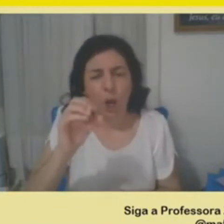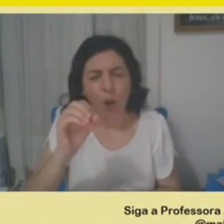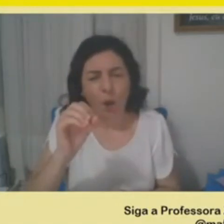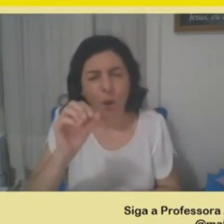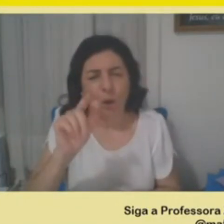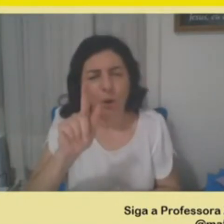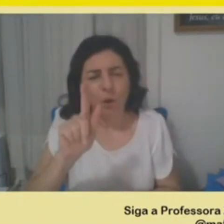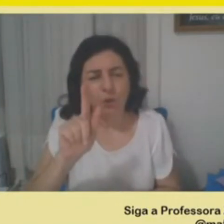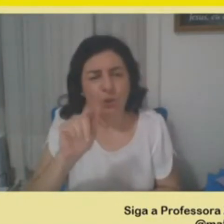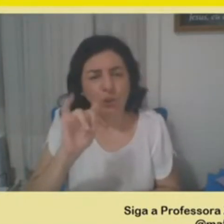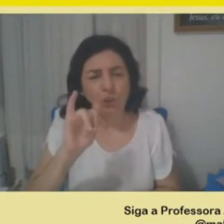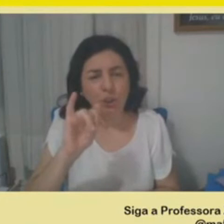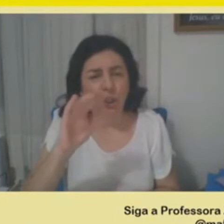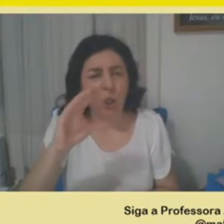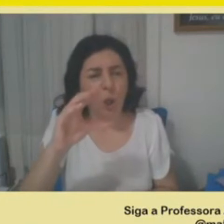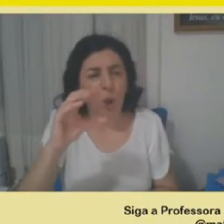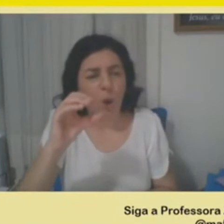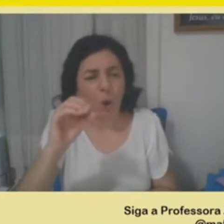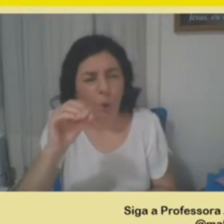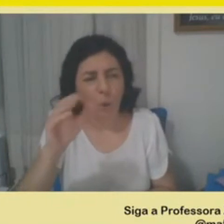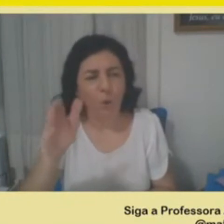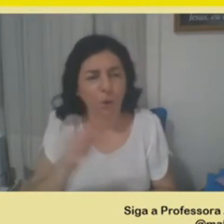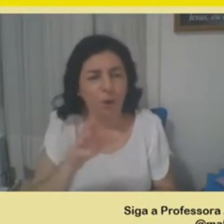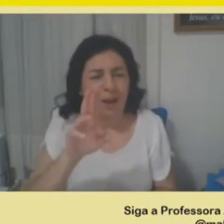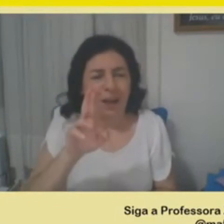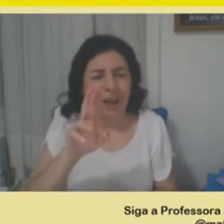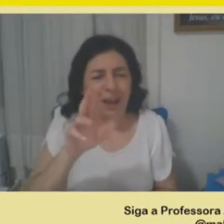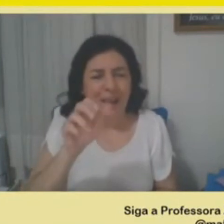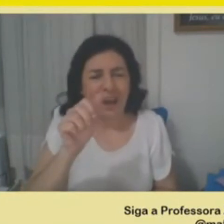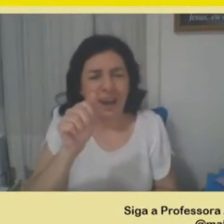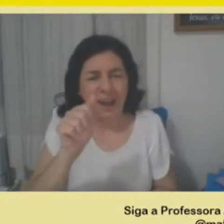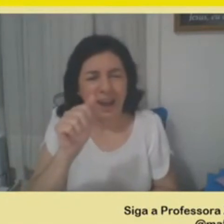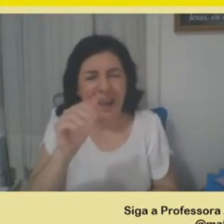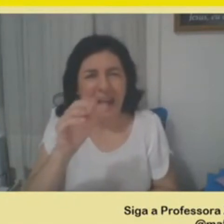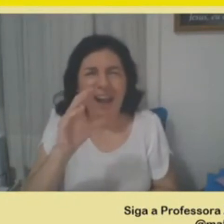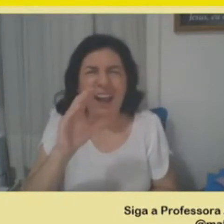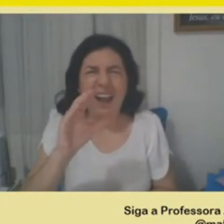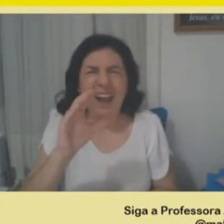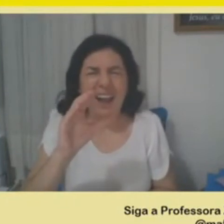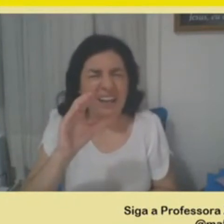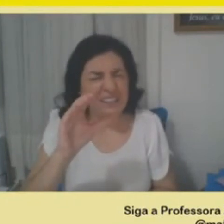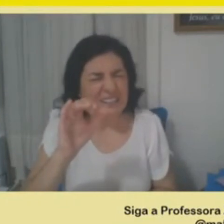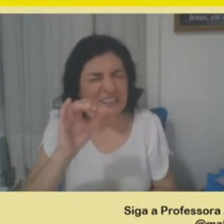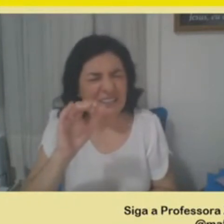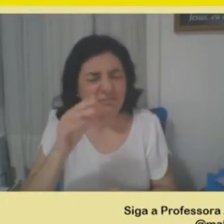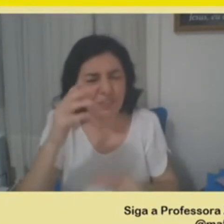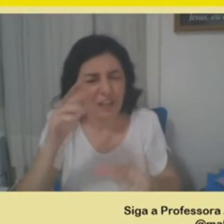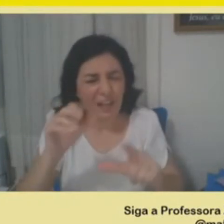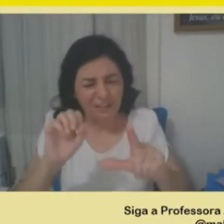Essa forma lúdica, o lúdico, eu fazia antes